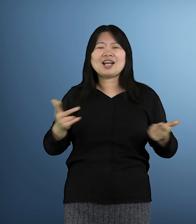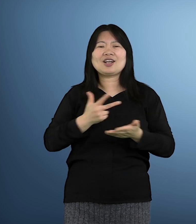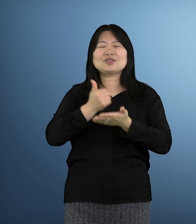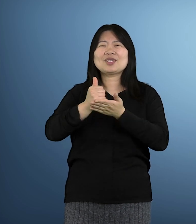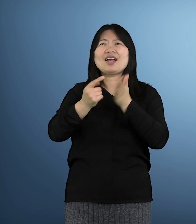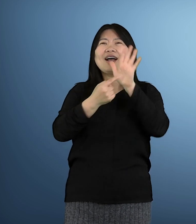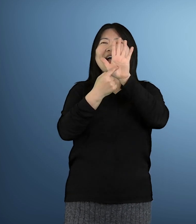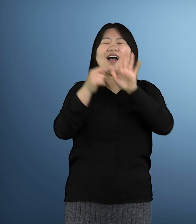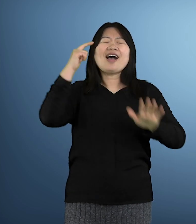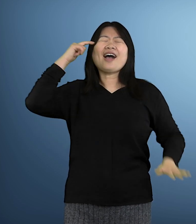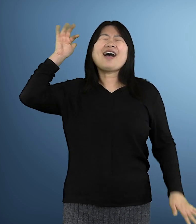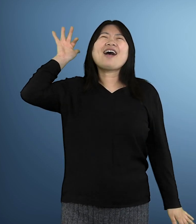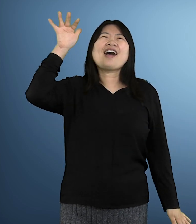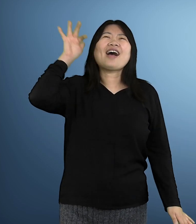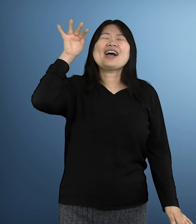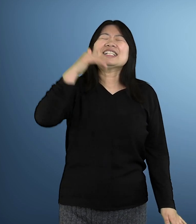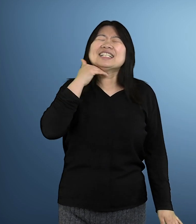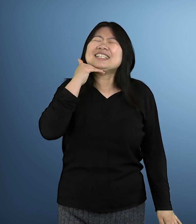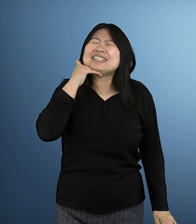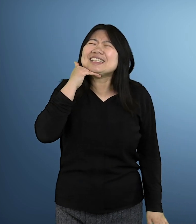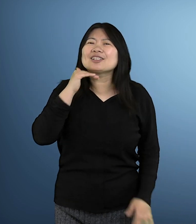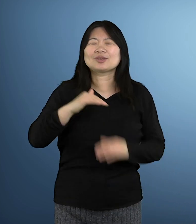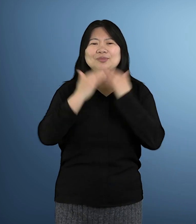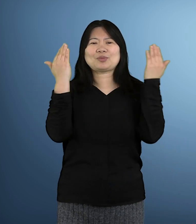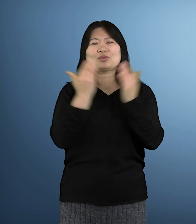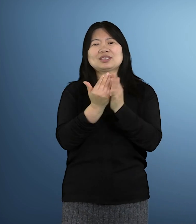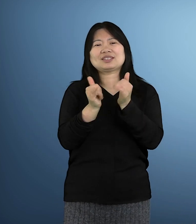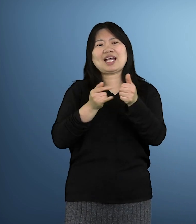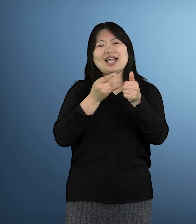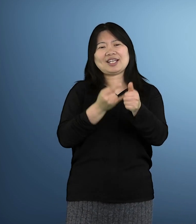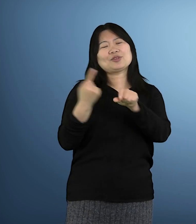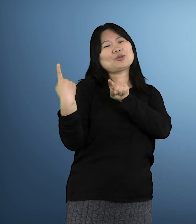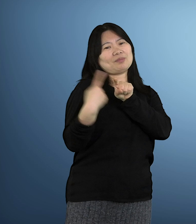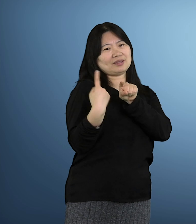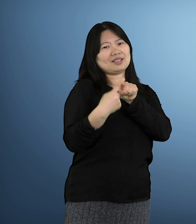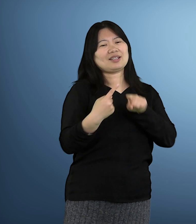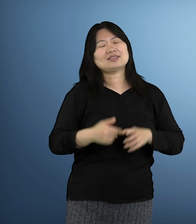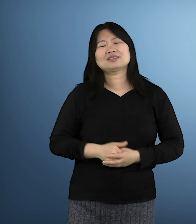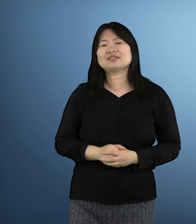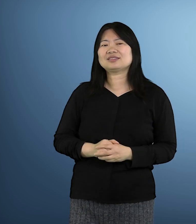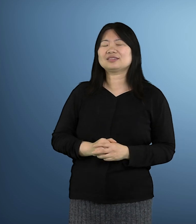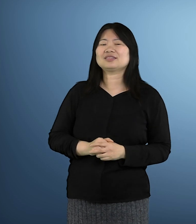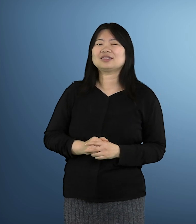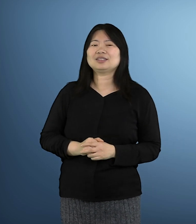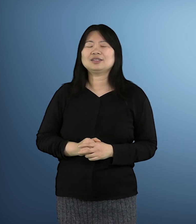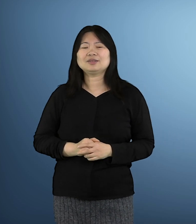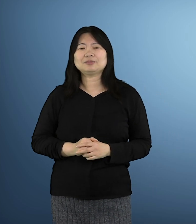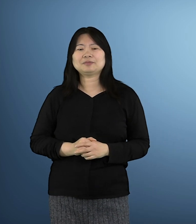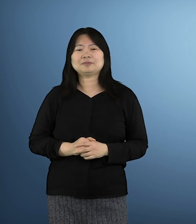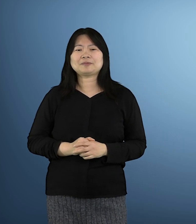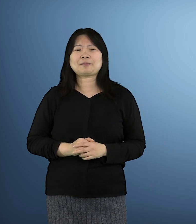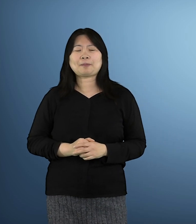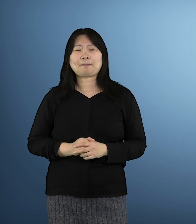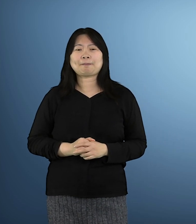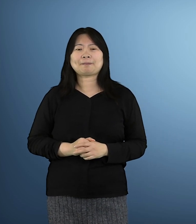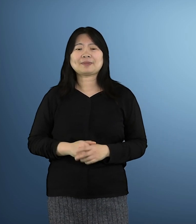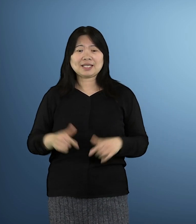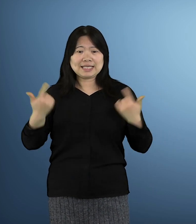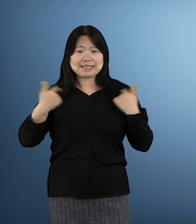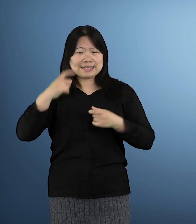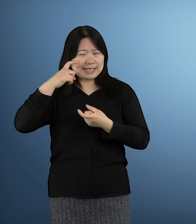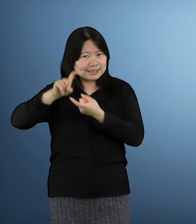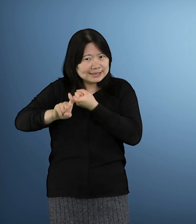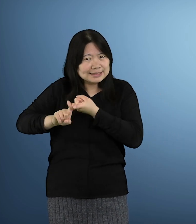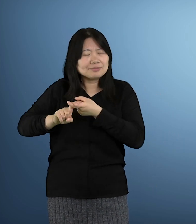주의 나타나심을 사모하는 모든 자에게도니라. 자, 여기 우리가 늘